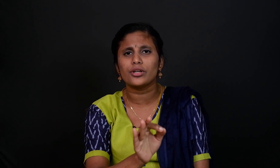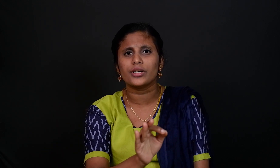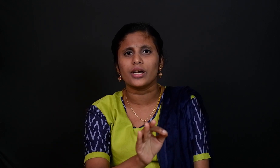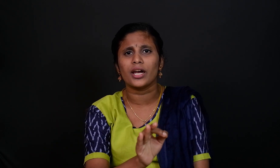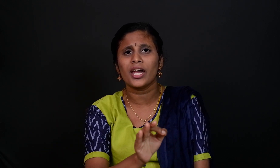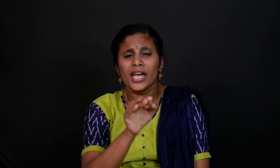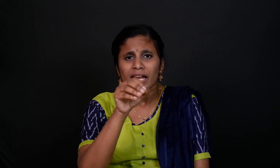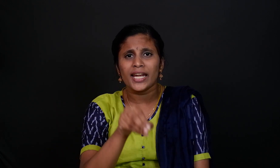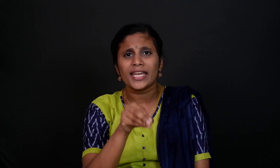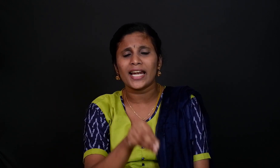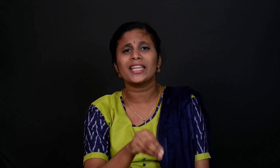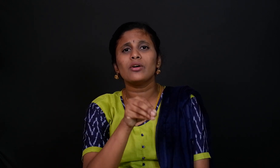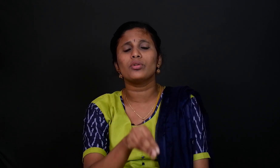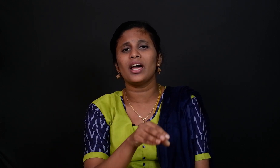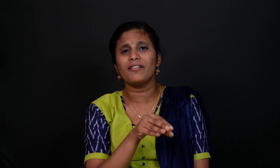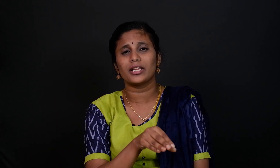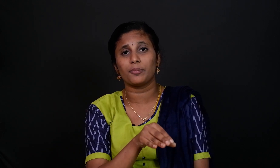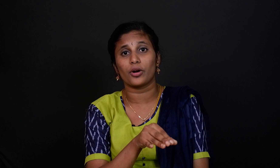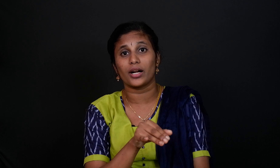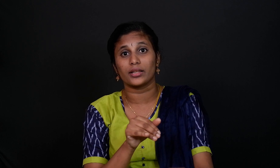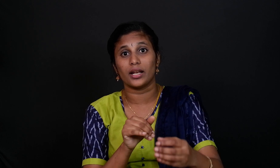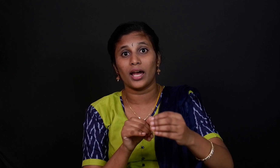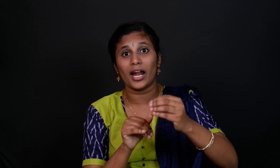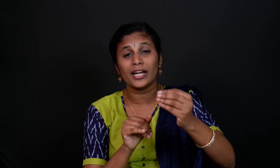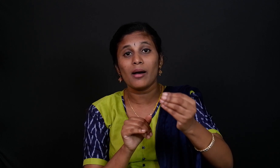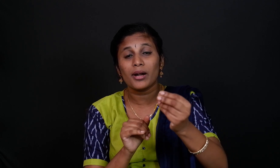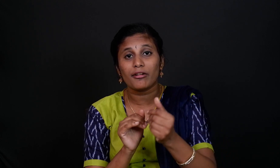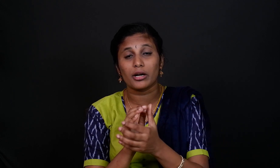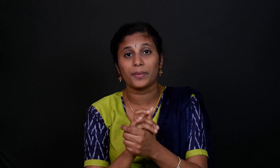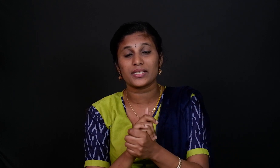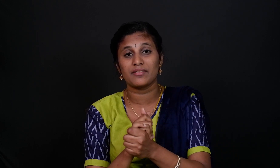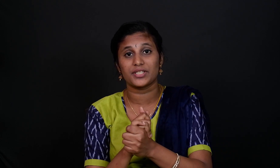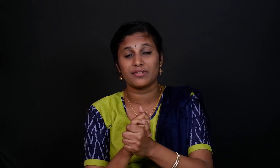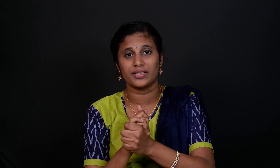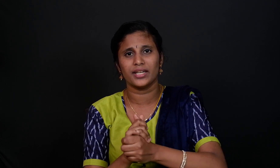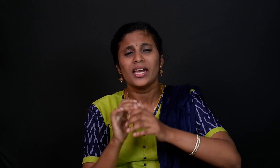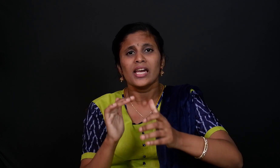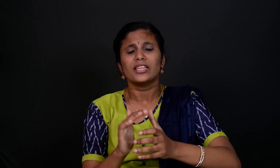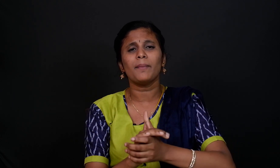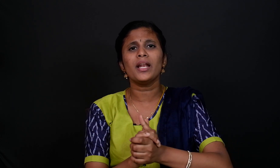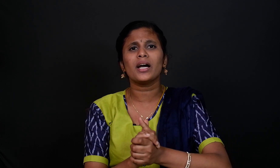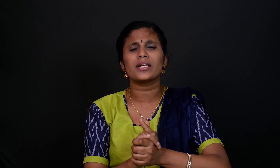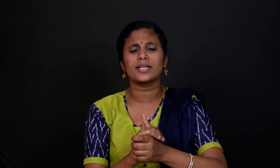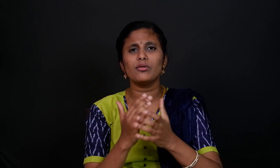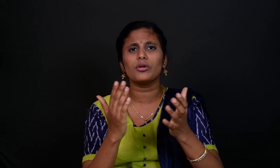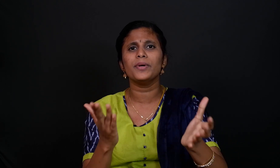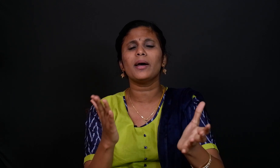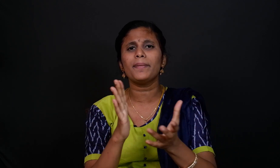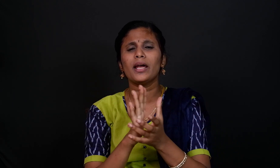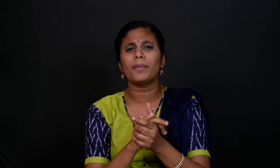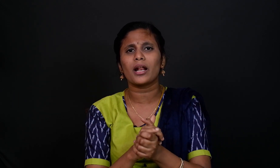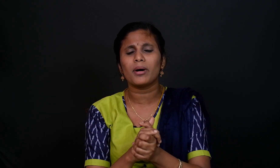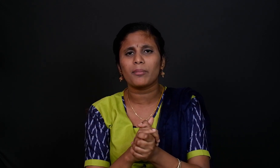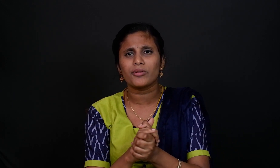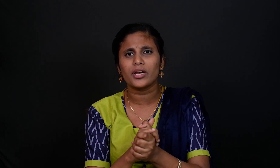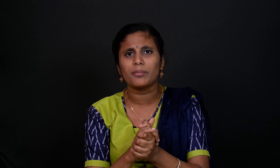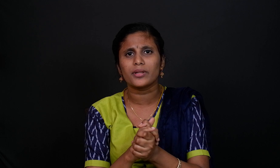சொல்லிட்டு இன்னைக்கு நடந்த உண்ணாவிரத போராட்டத்துல அண்ணாமலை அவர்கள் பேசின விஷயம் வந்து தமிழக அரசியல ஒரு மிகப்பெரிய பரபரப்பு வந்து